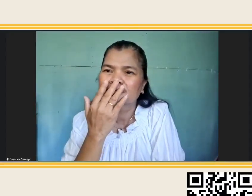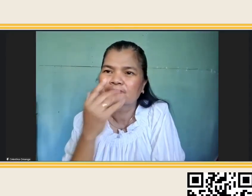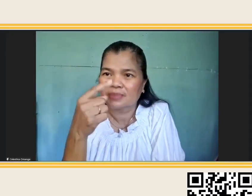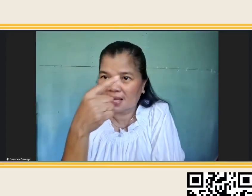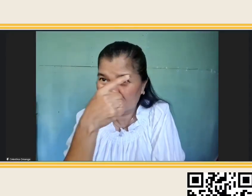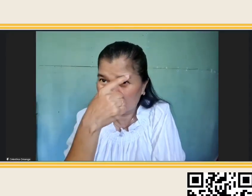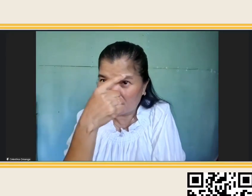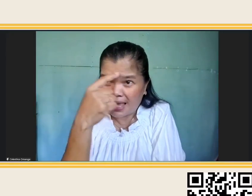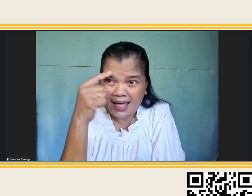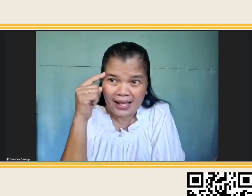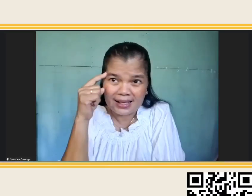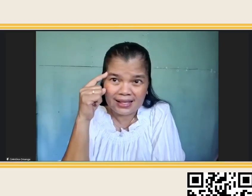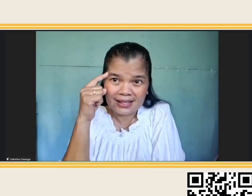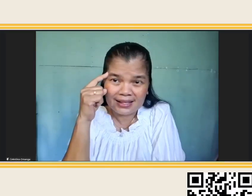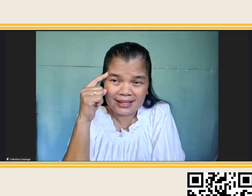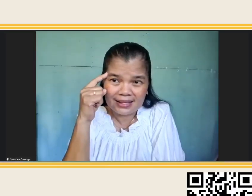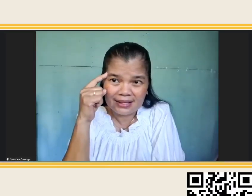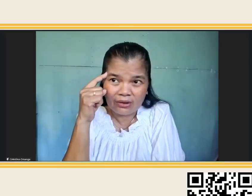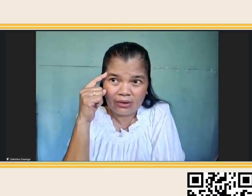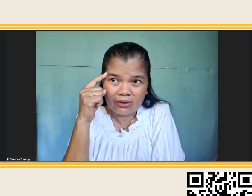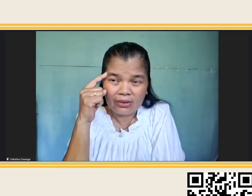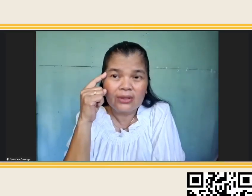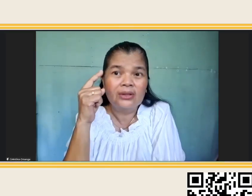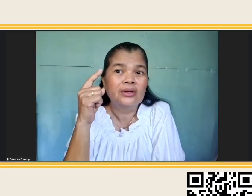Colors. Black.